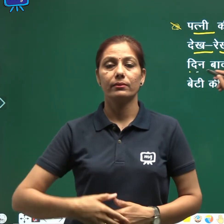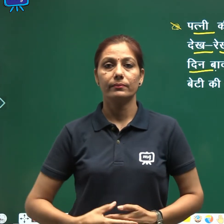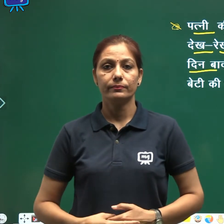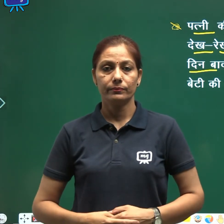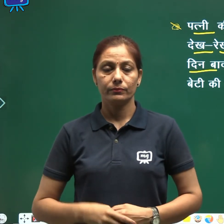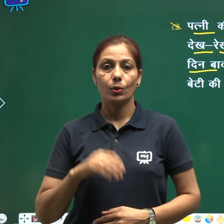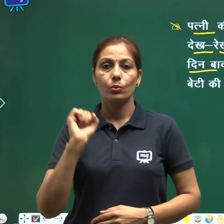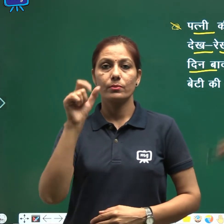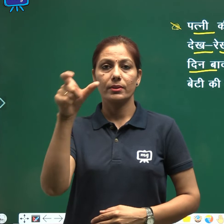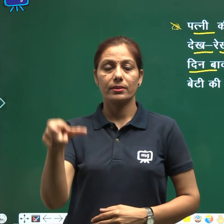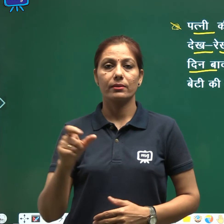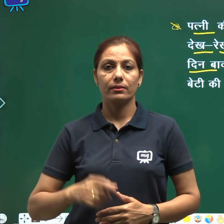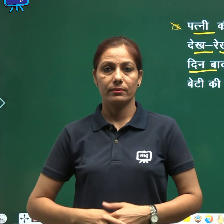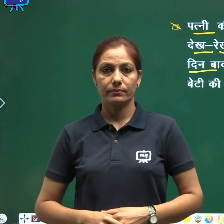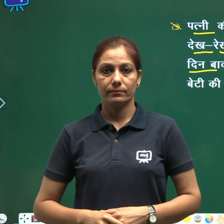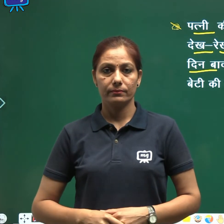उसकी